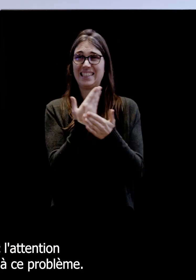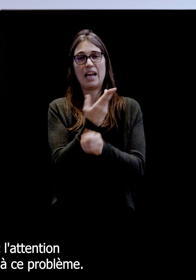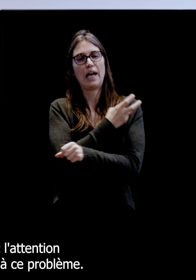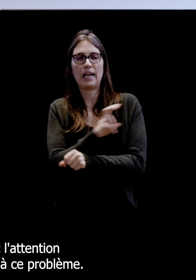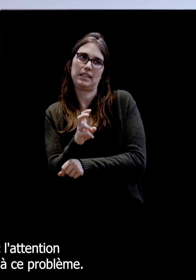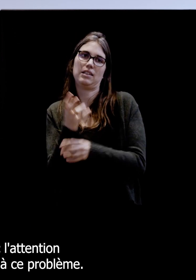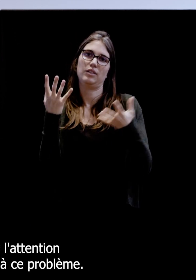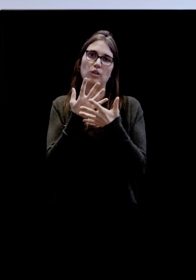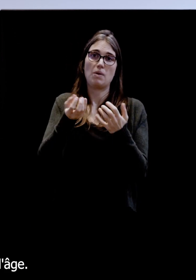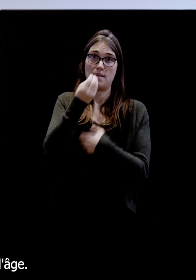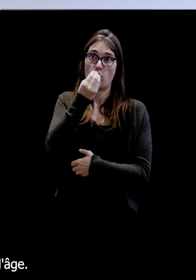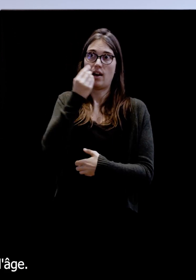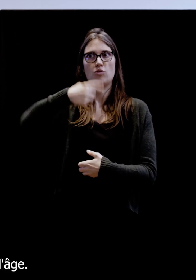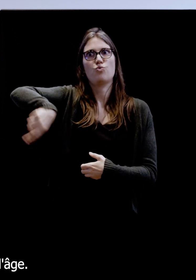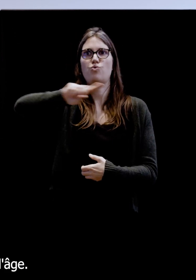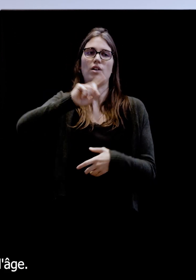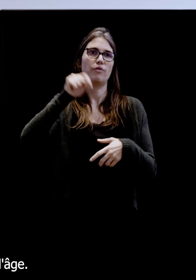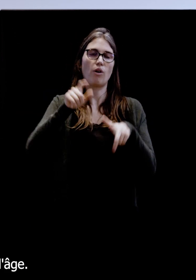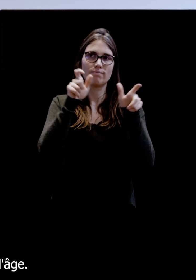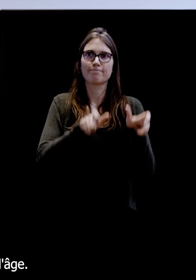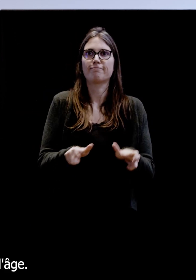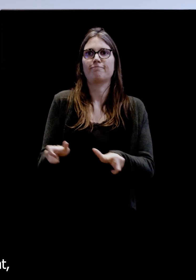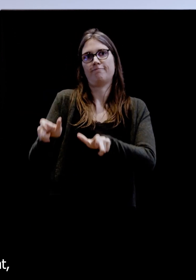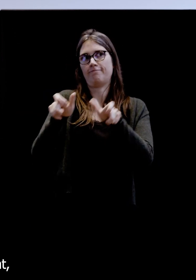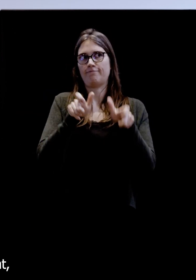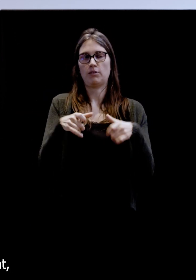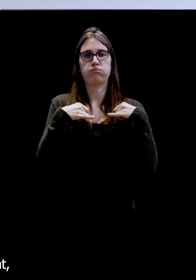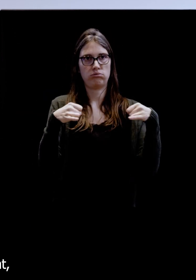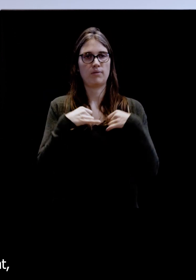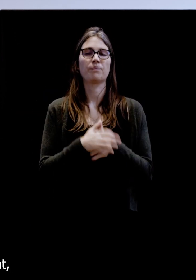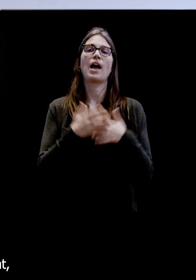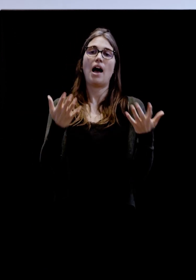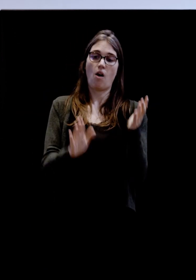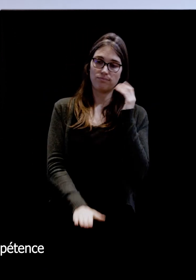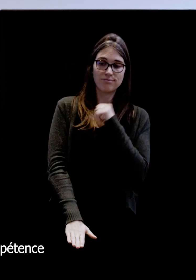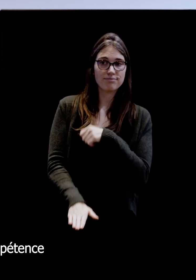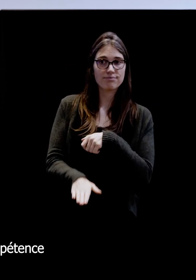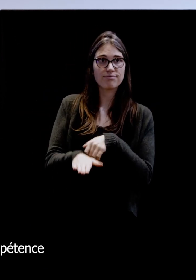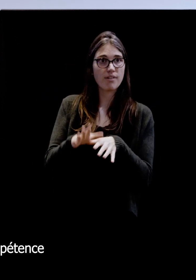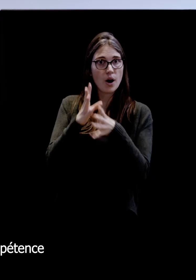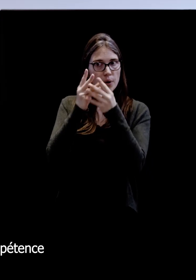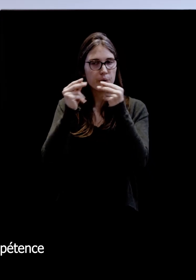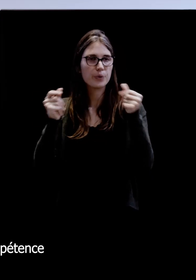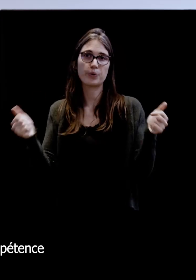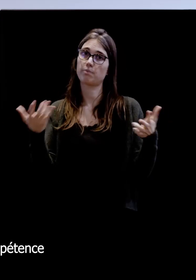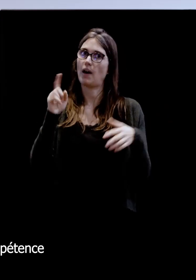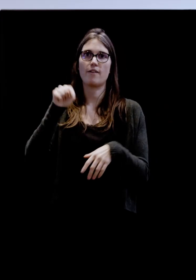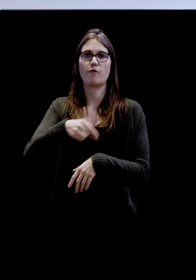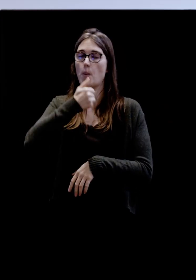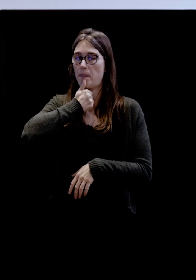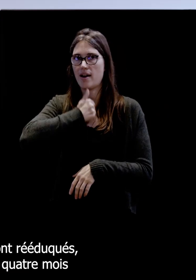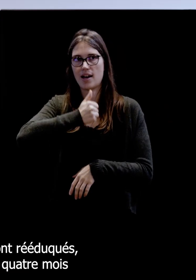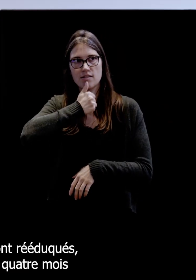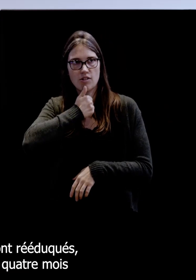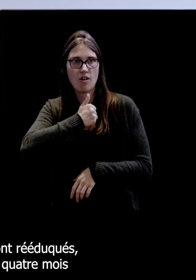devons avoir à ce problème. Alors ça passe avec l'âge, il faut être patient, il faut respecter l'incompétence du carrefour.